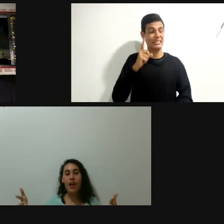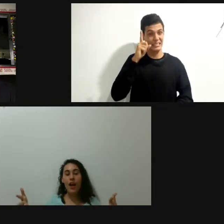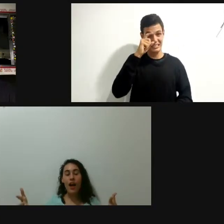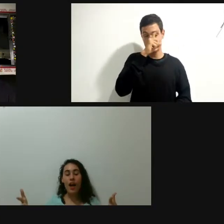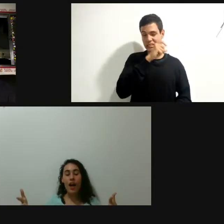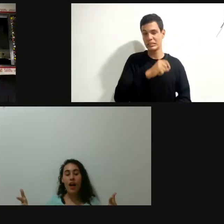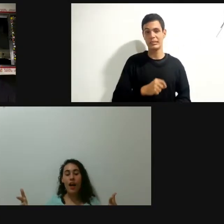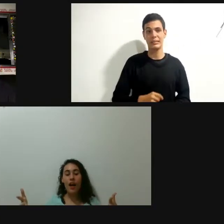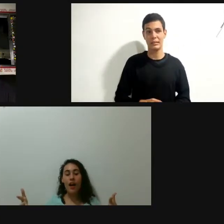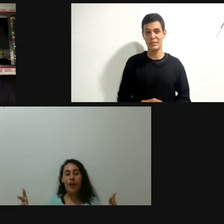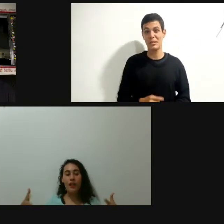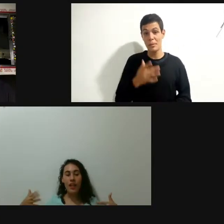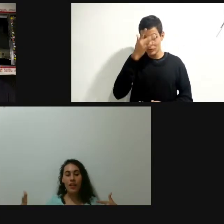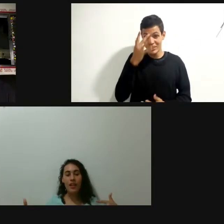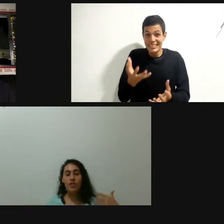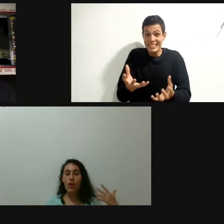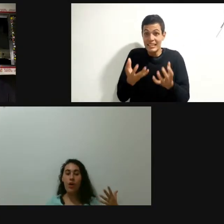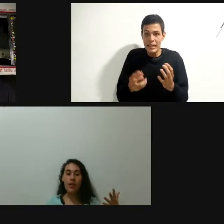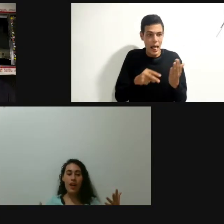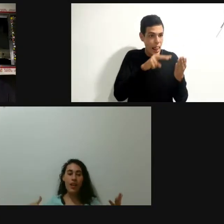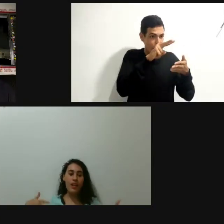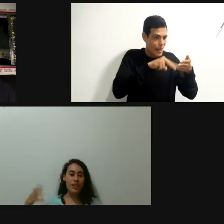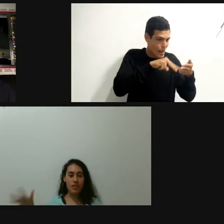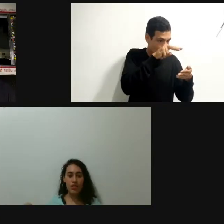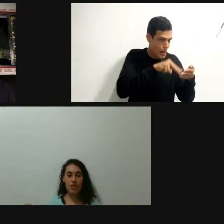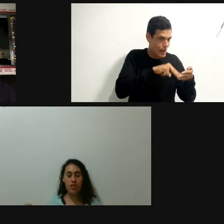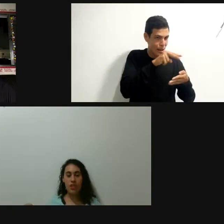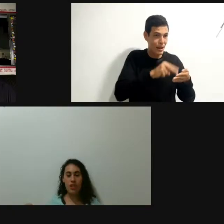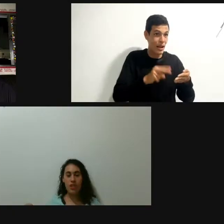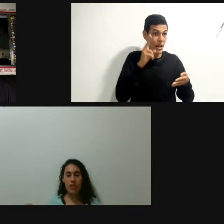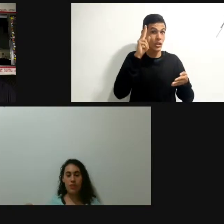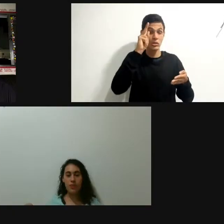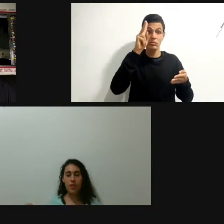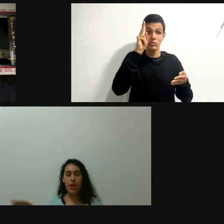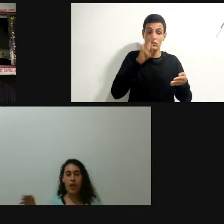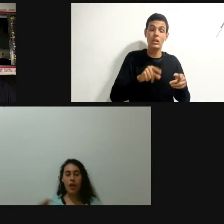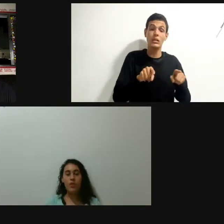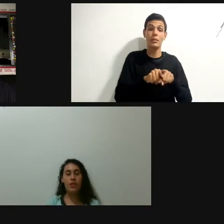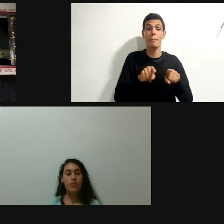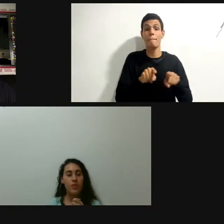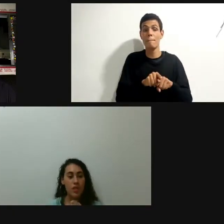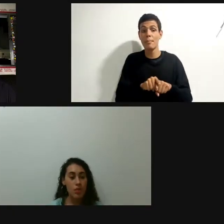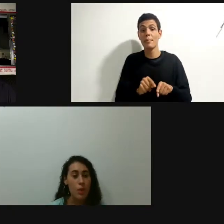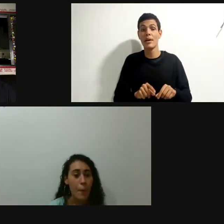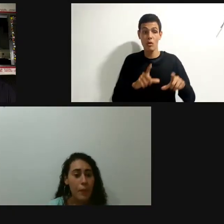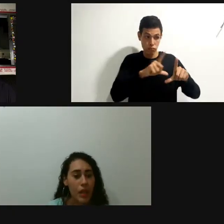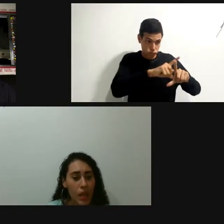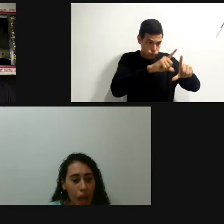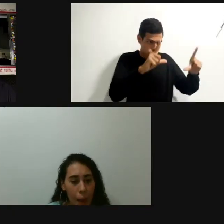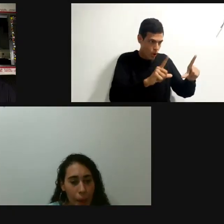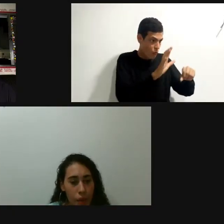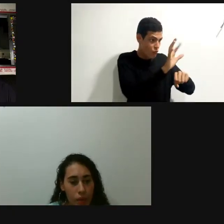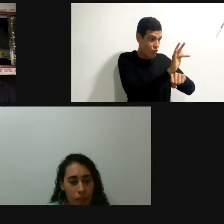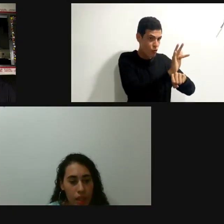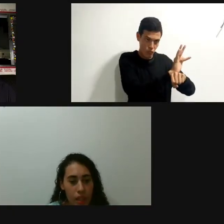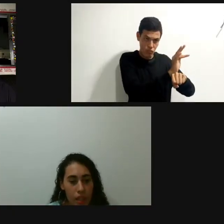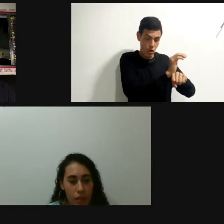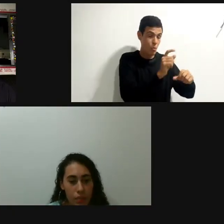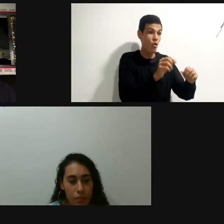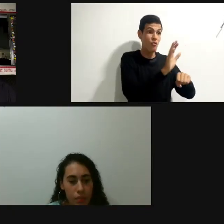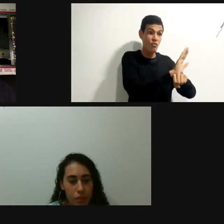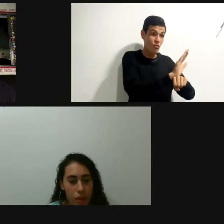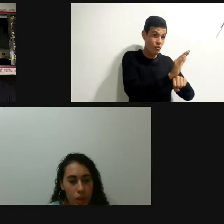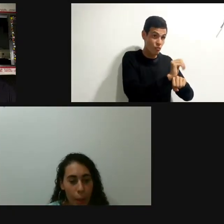querem lerem a história e assistirem os seus vídeos. A pergunta